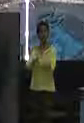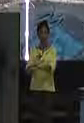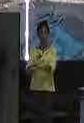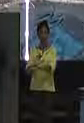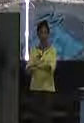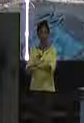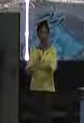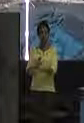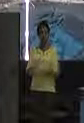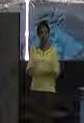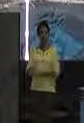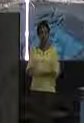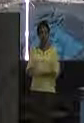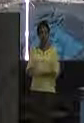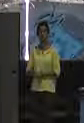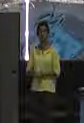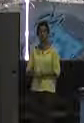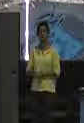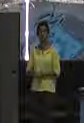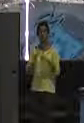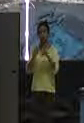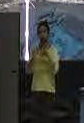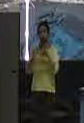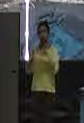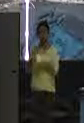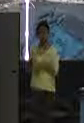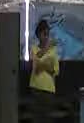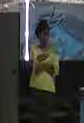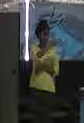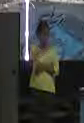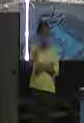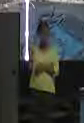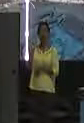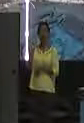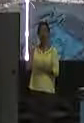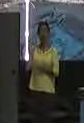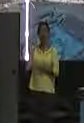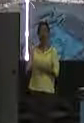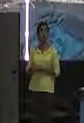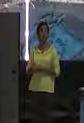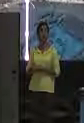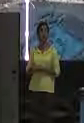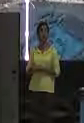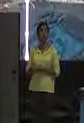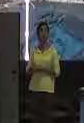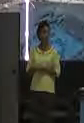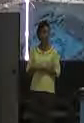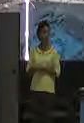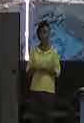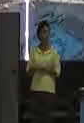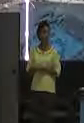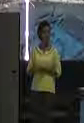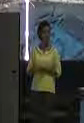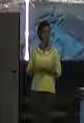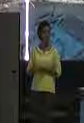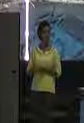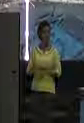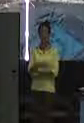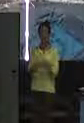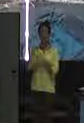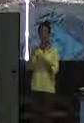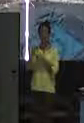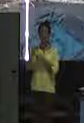denominada Paraguai, informamos a Vossa Excelência que a localidade Paraguai está situada no final